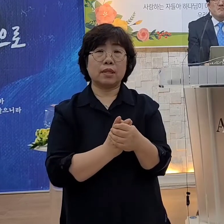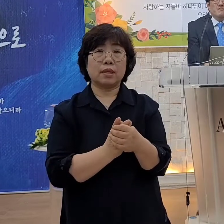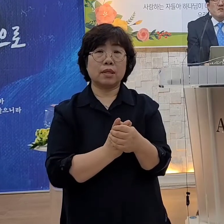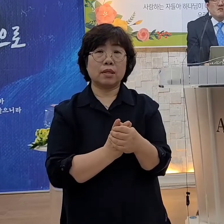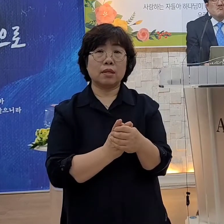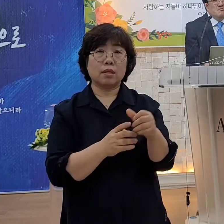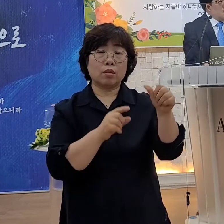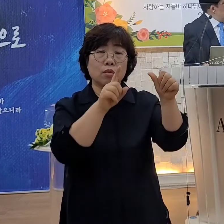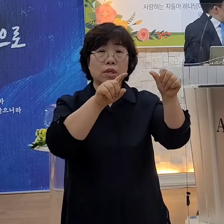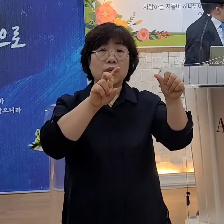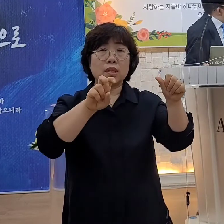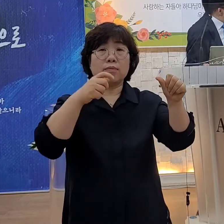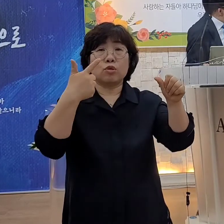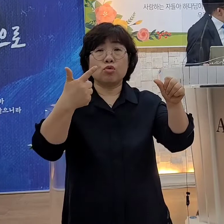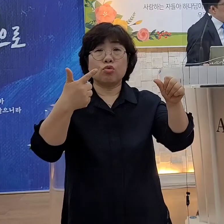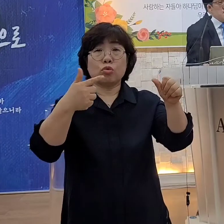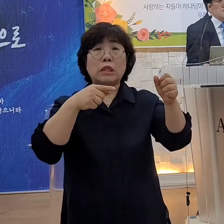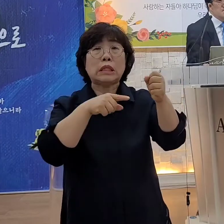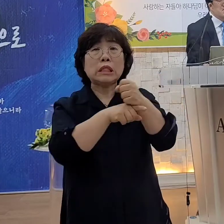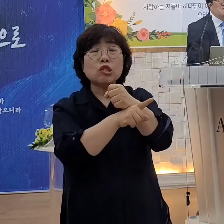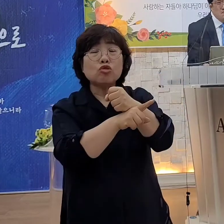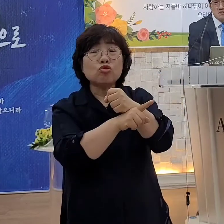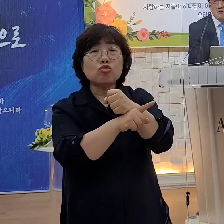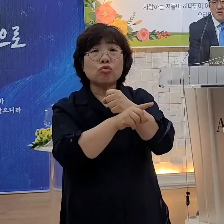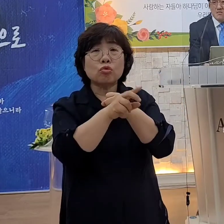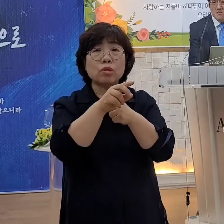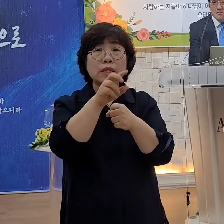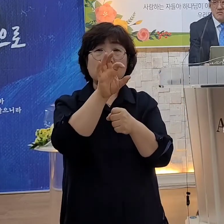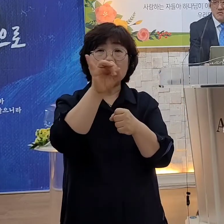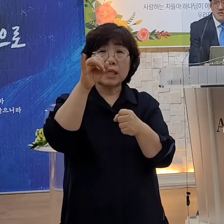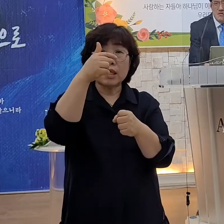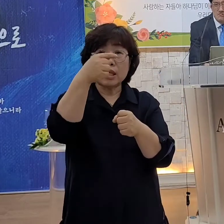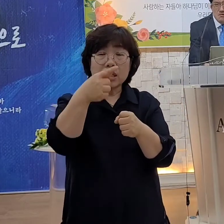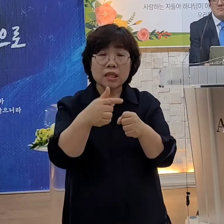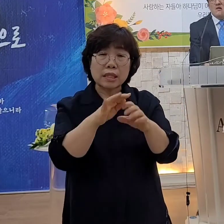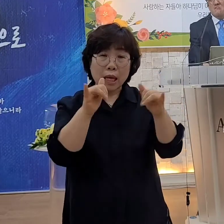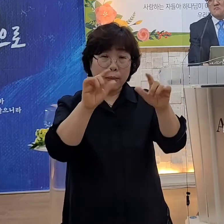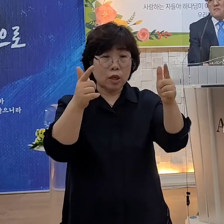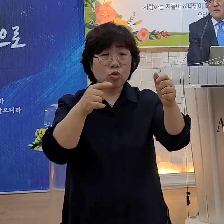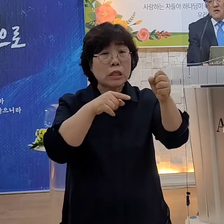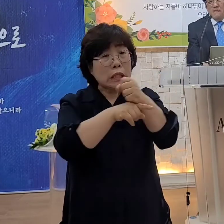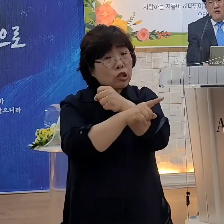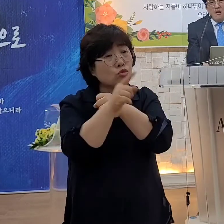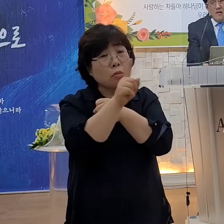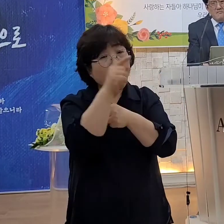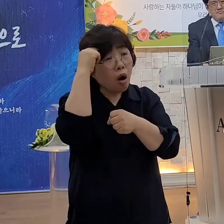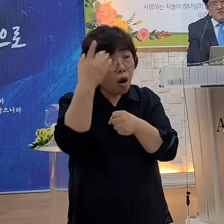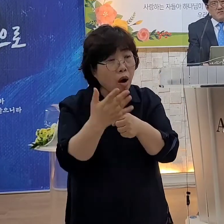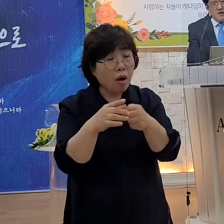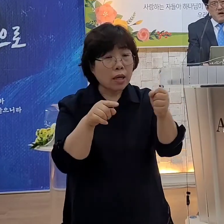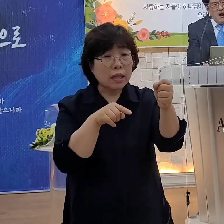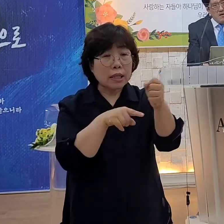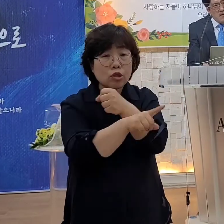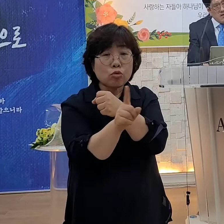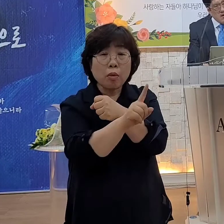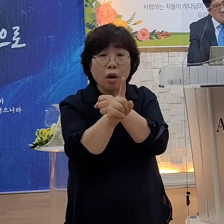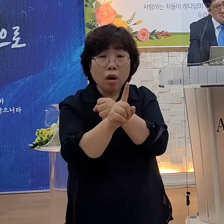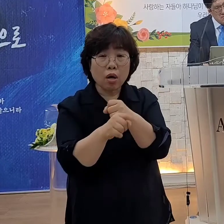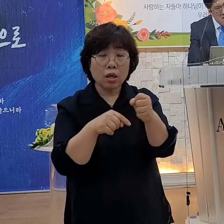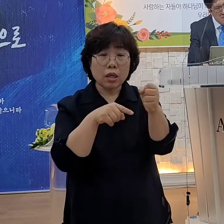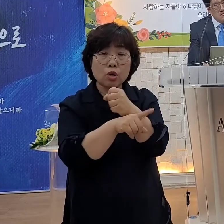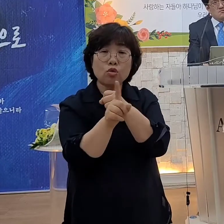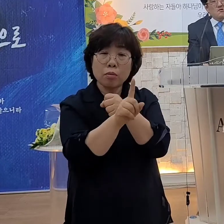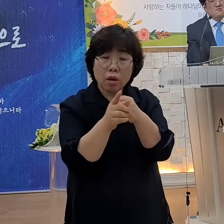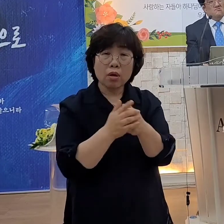한번 26절에 이는 비코즈란 말이에요. 그 이유를 말하고 왜 남편은